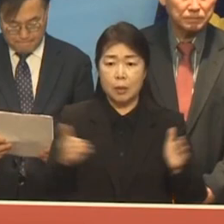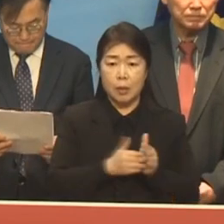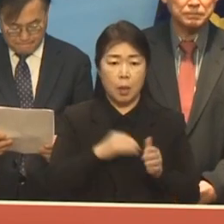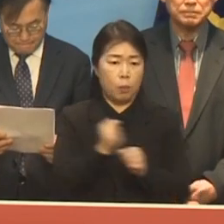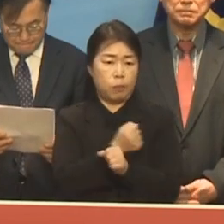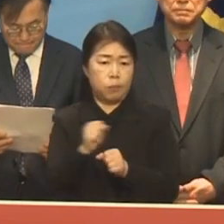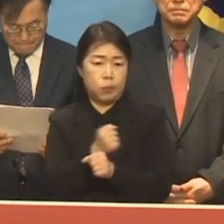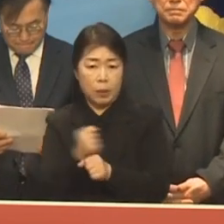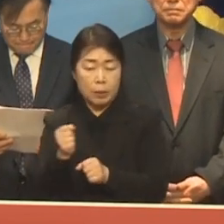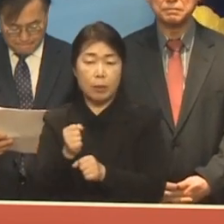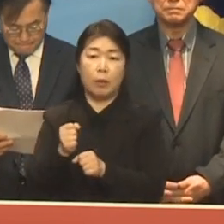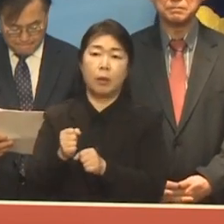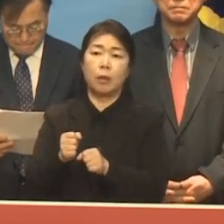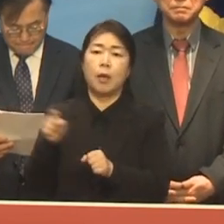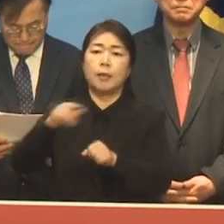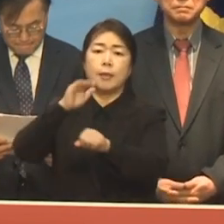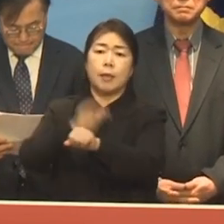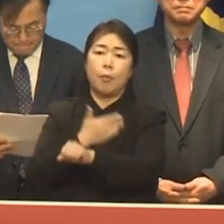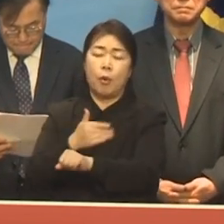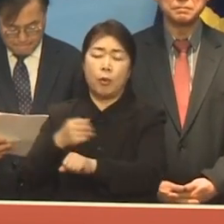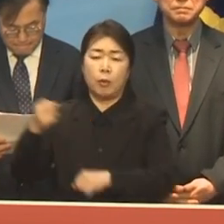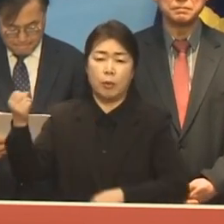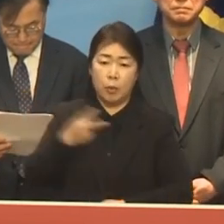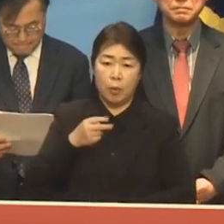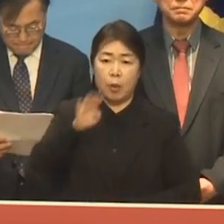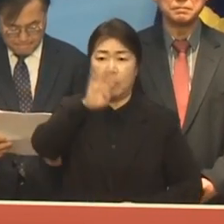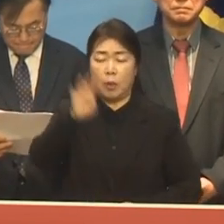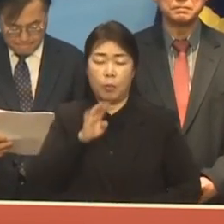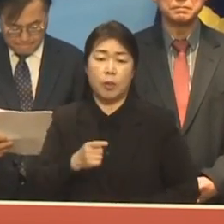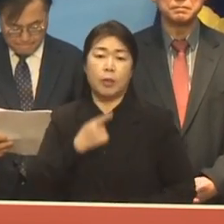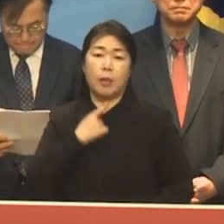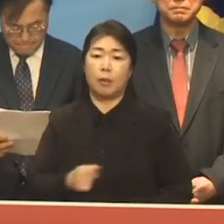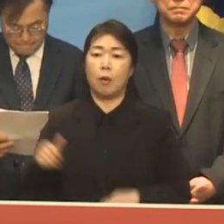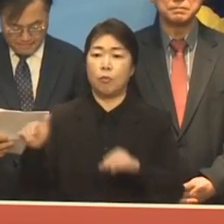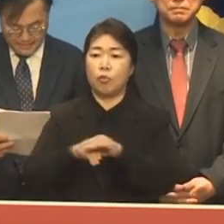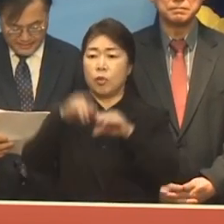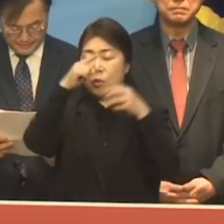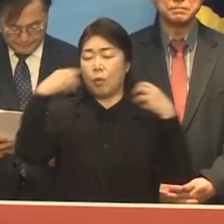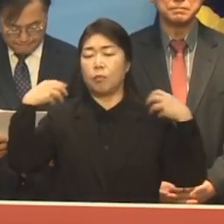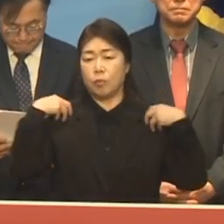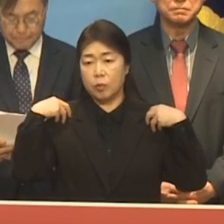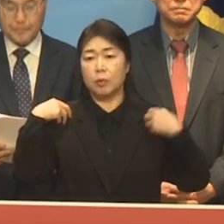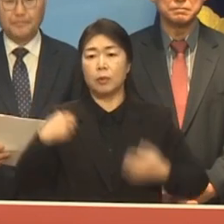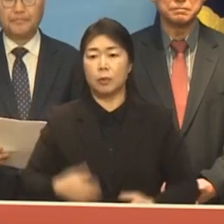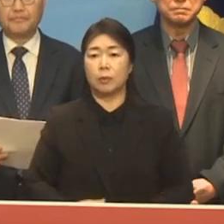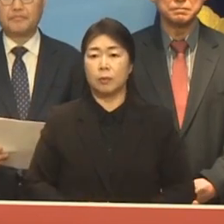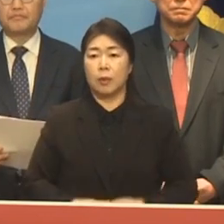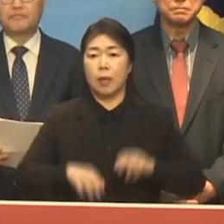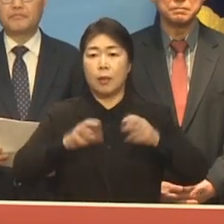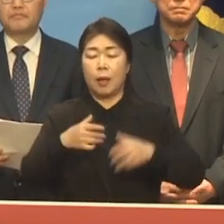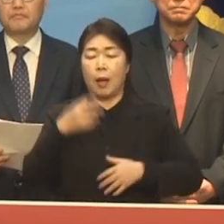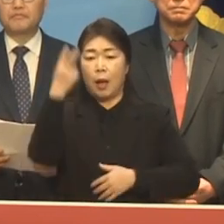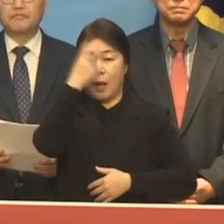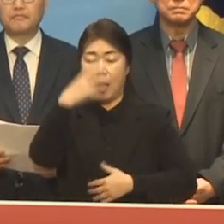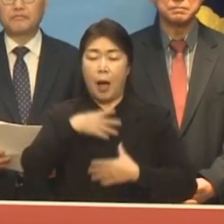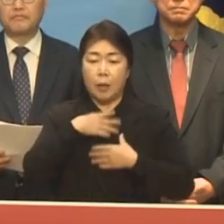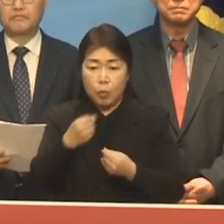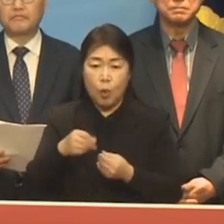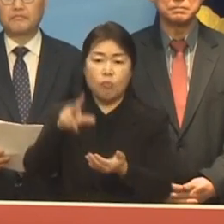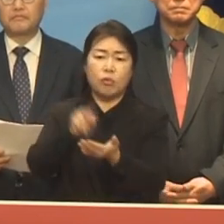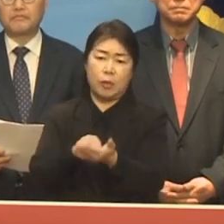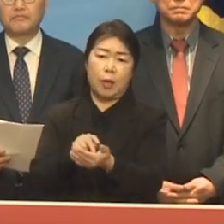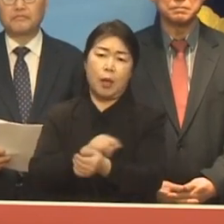조작하며 저들의 잘못을 덮으려 했던 문재인 정권의 안보 무능과 무책임을